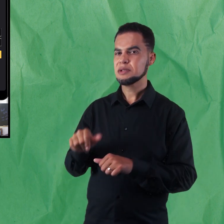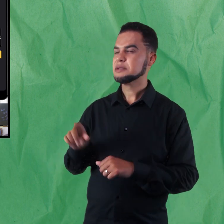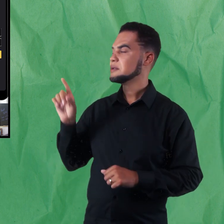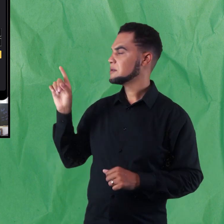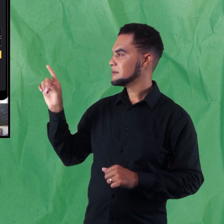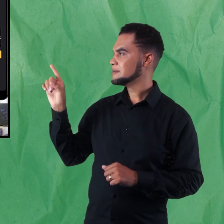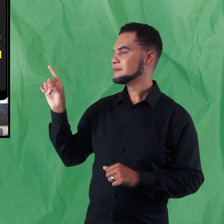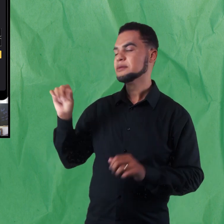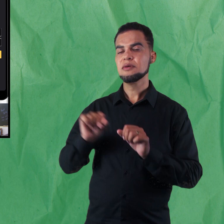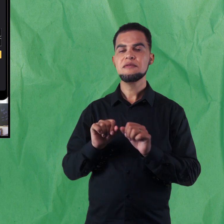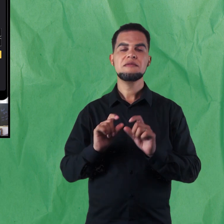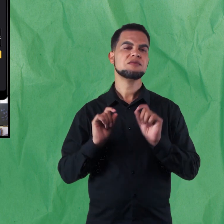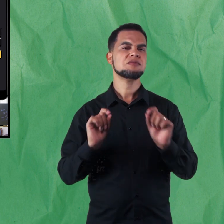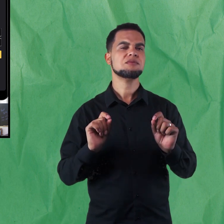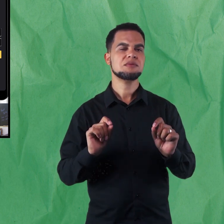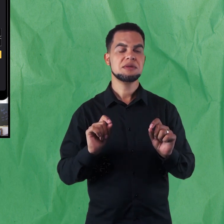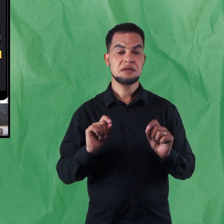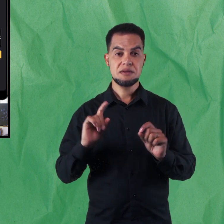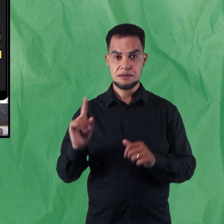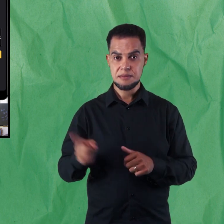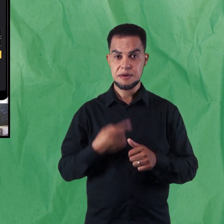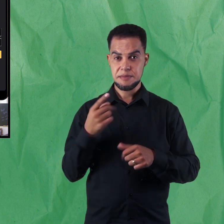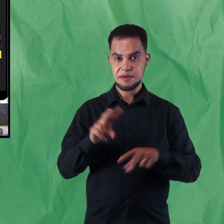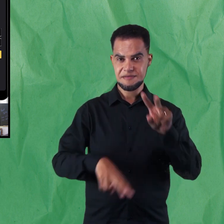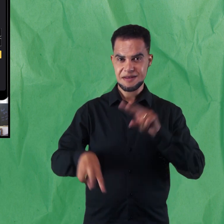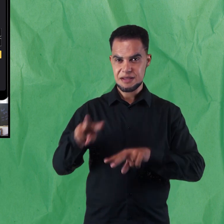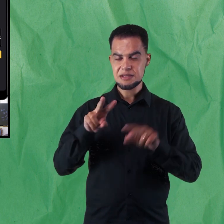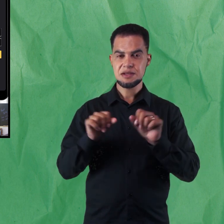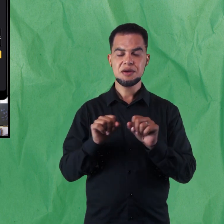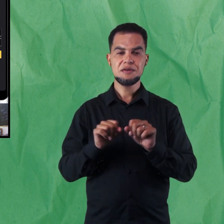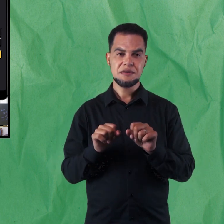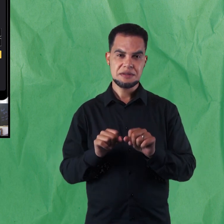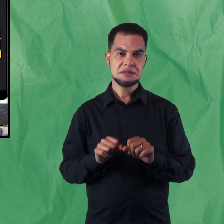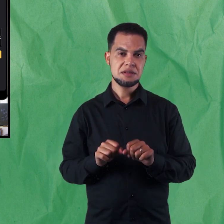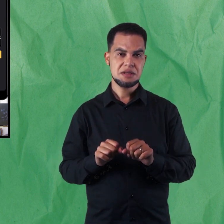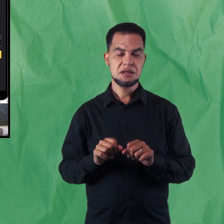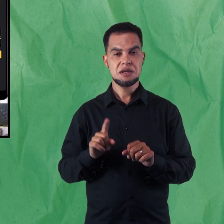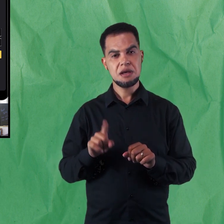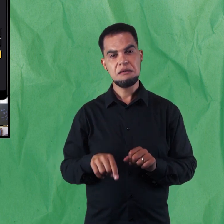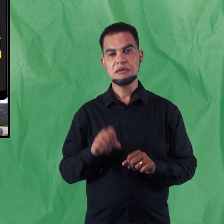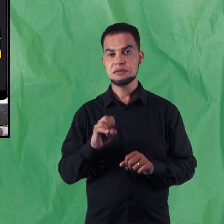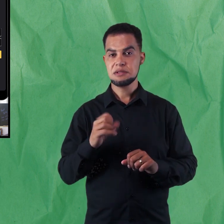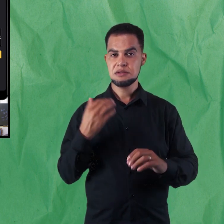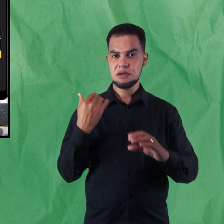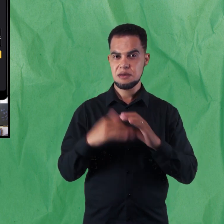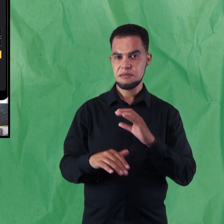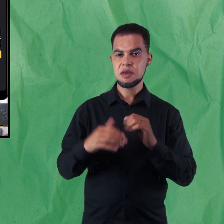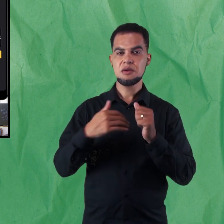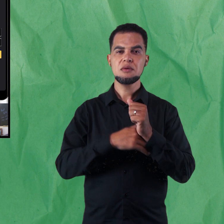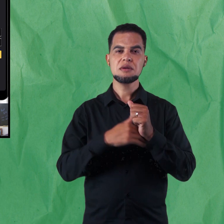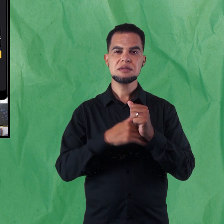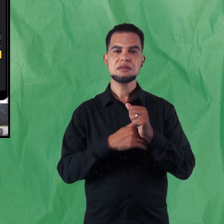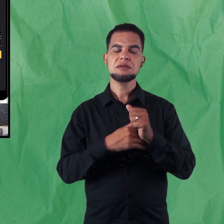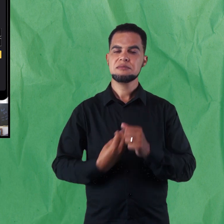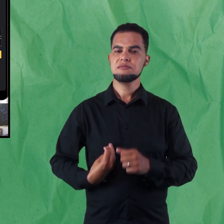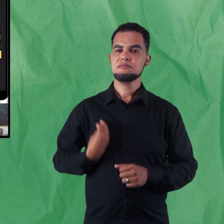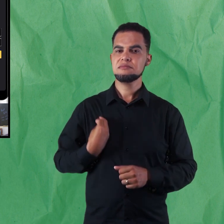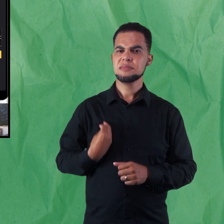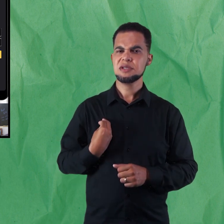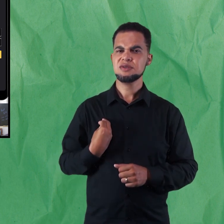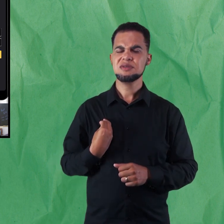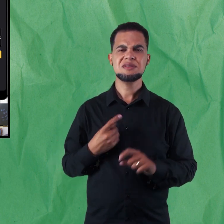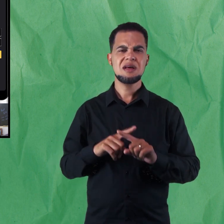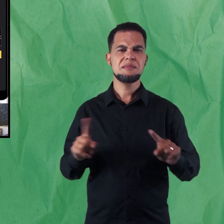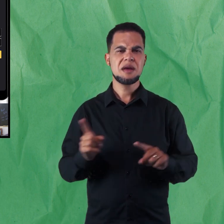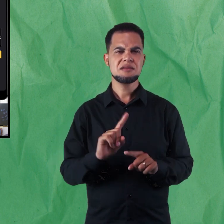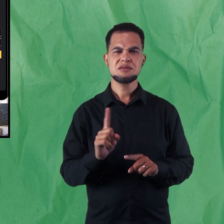handle sign-in aqui eu vou fazer o seguinte, né? A primeira verificação que a gente vai fazer é se o e-mail e a senha foram preenchidos. Só